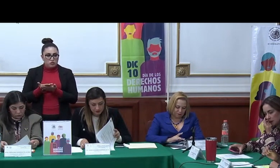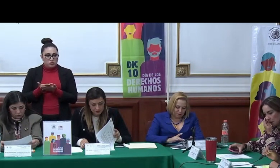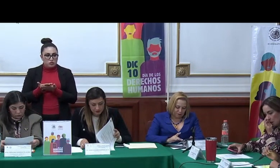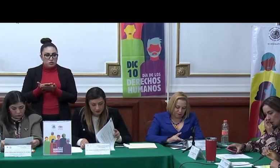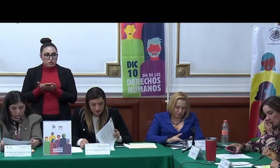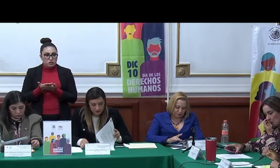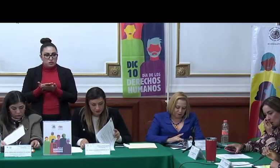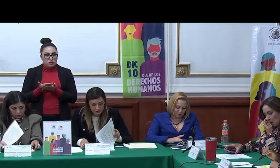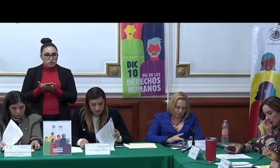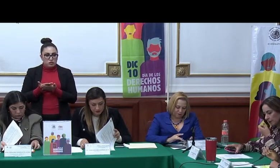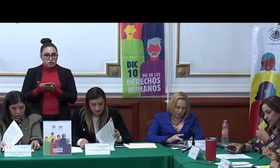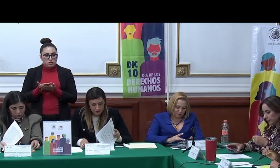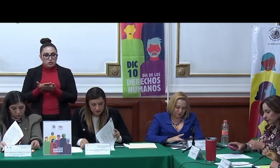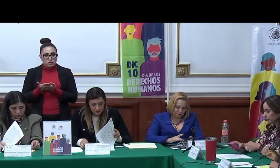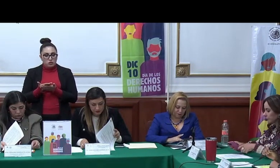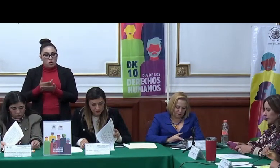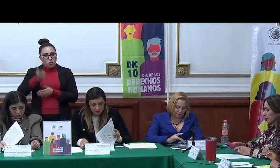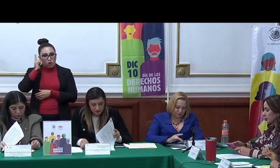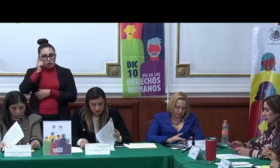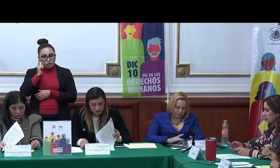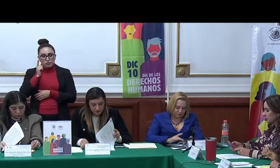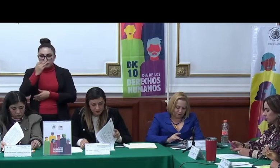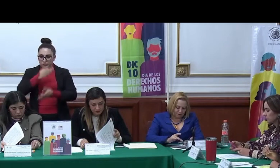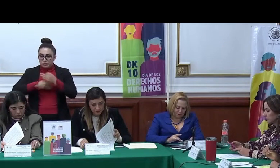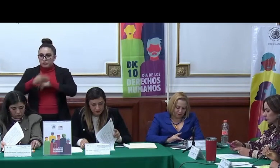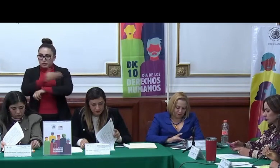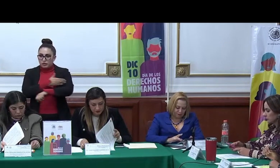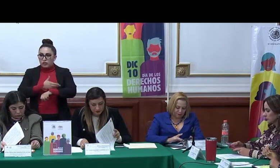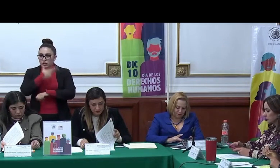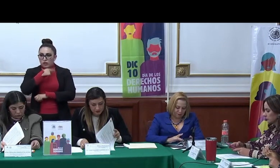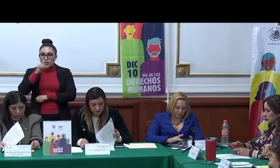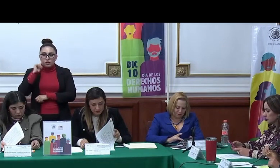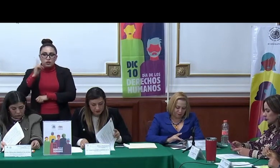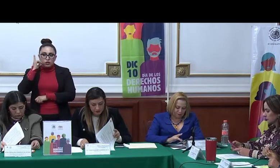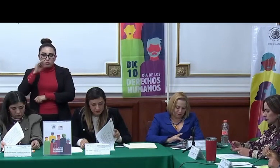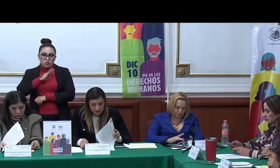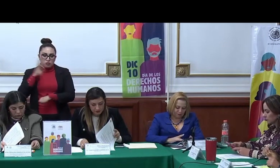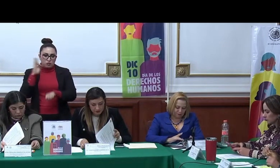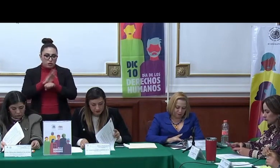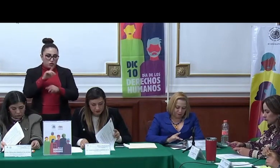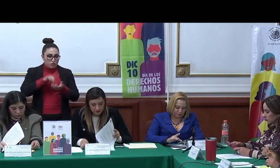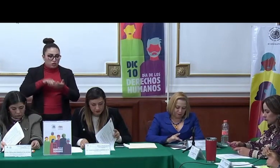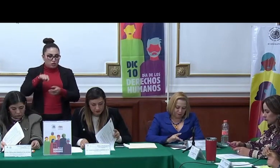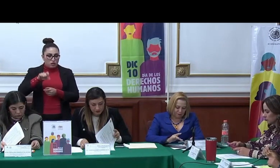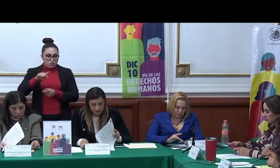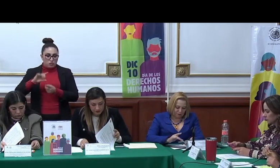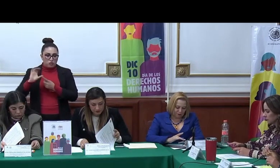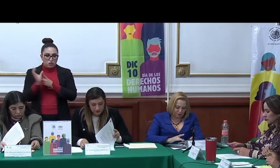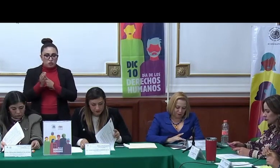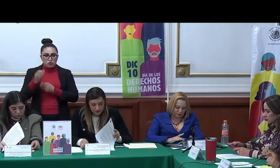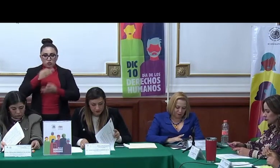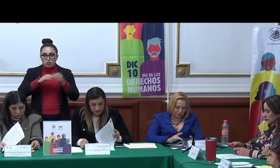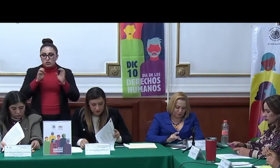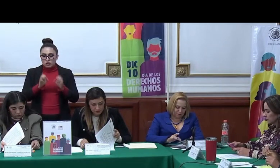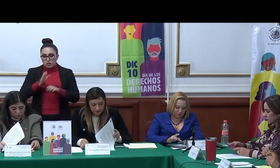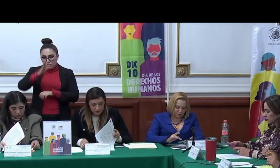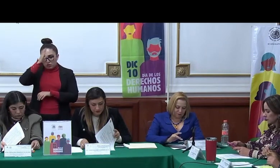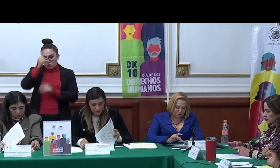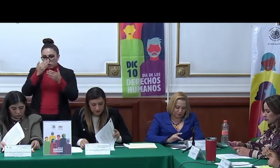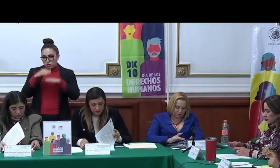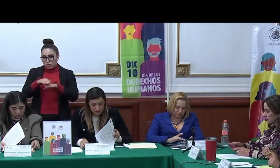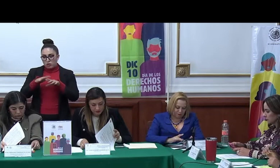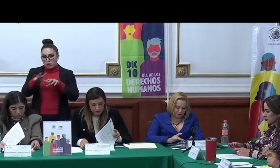de acuerdo será respaldado por las y los integrantes de esta comisión, quienes comparten la visión,